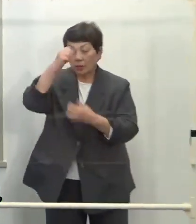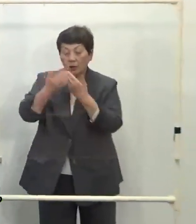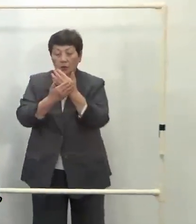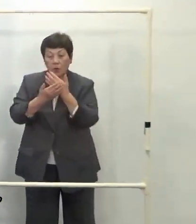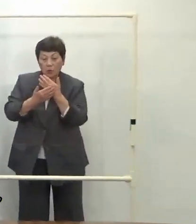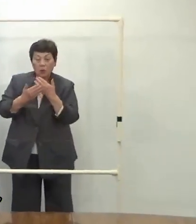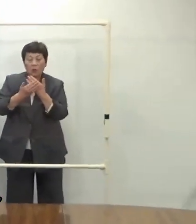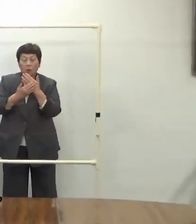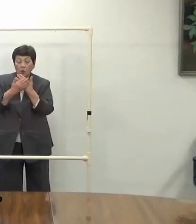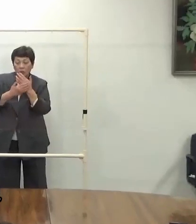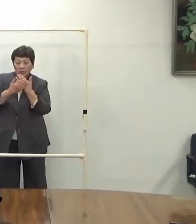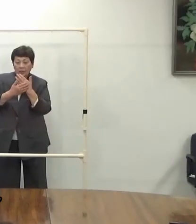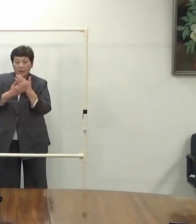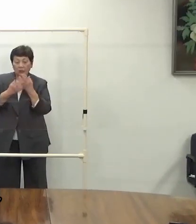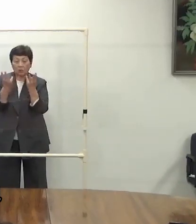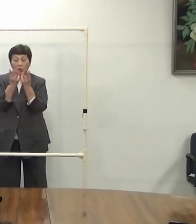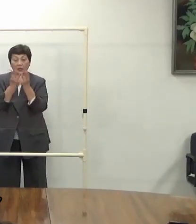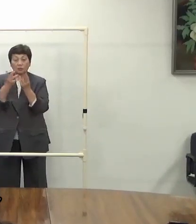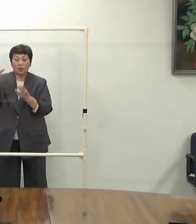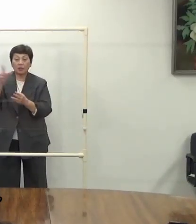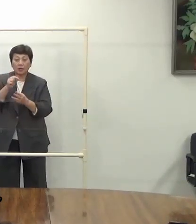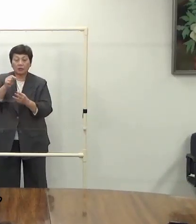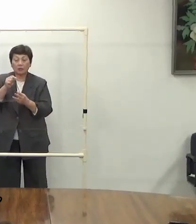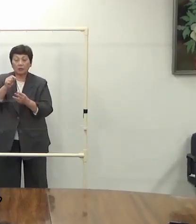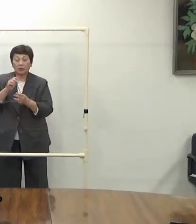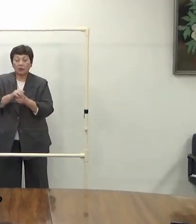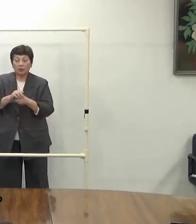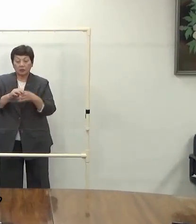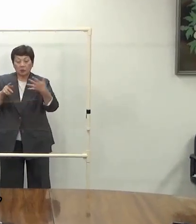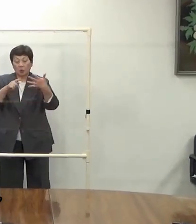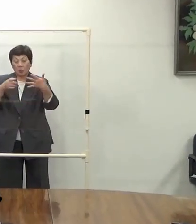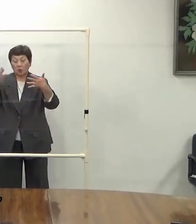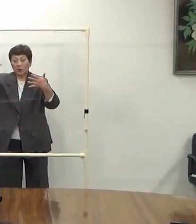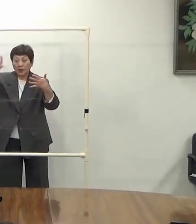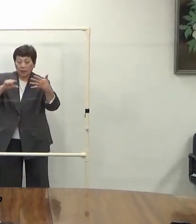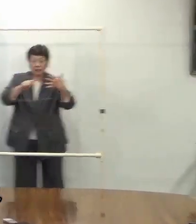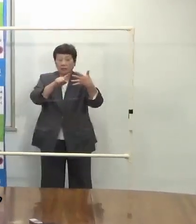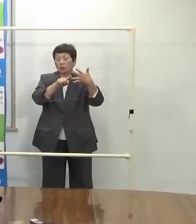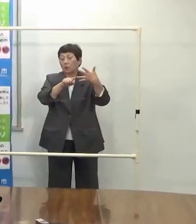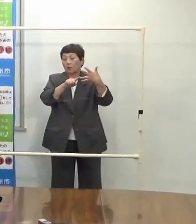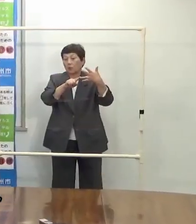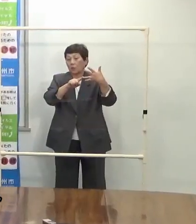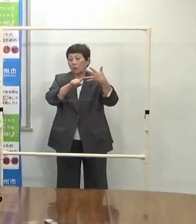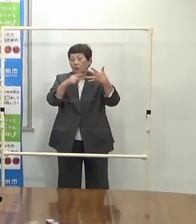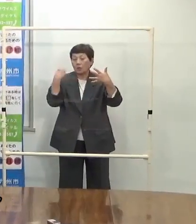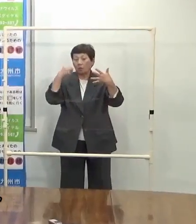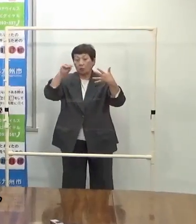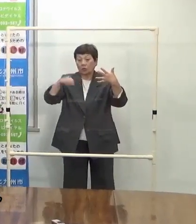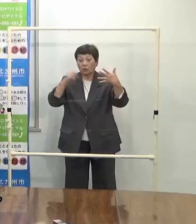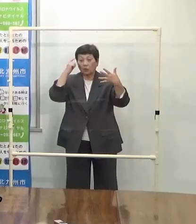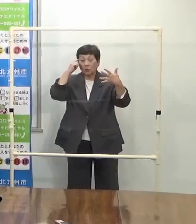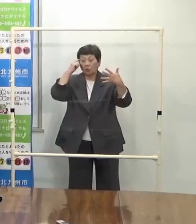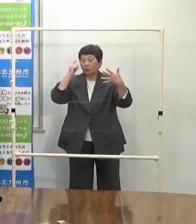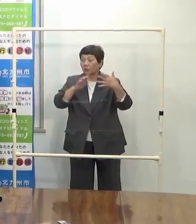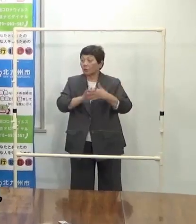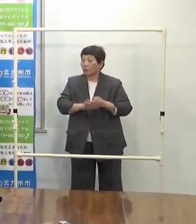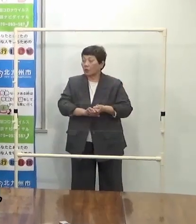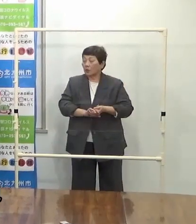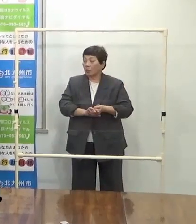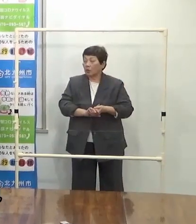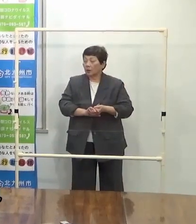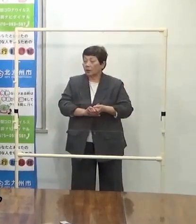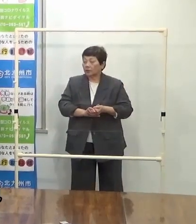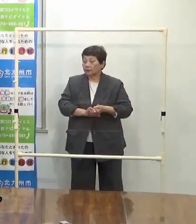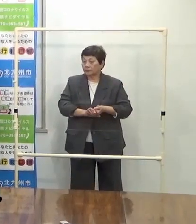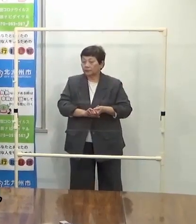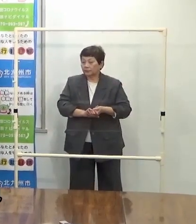ってきておりますので、これもまもなくステージ2まで行くと思います。しかしこの病床